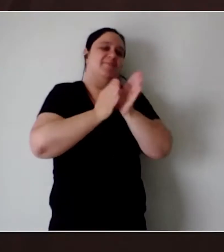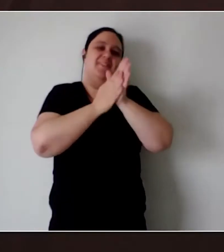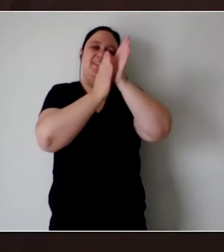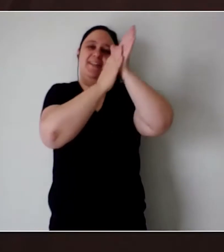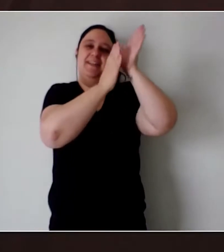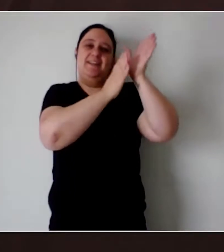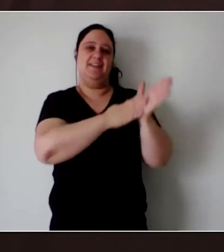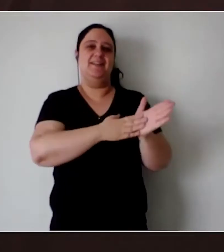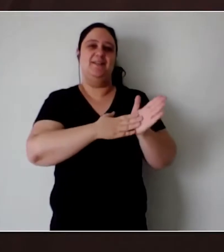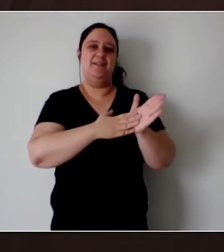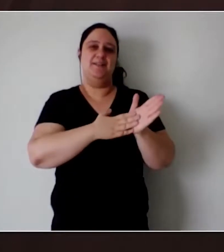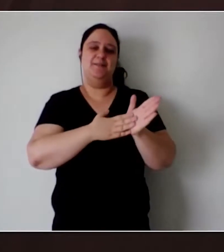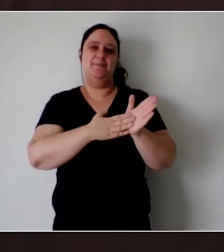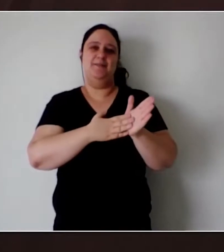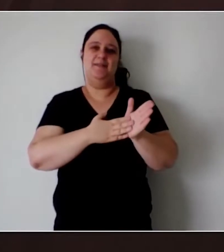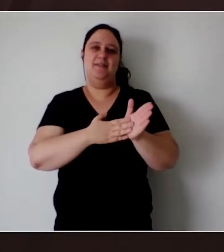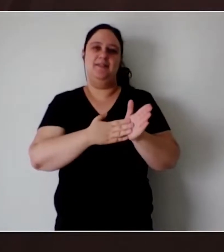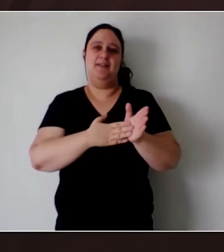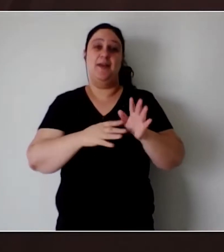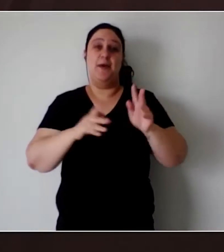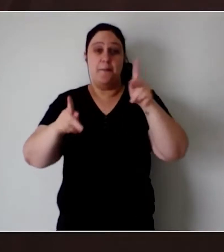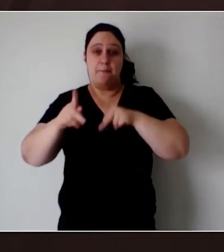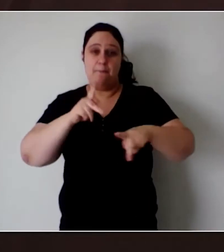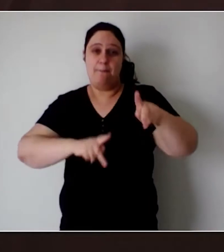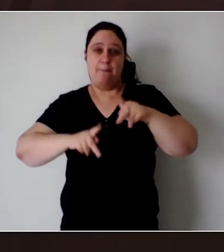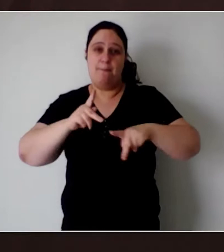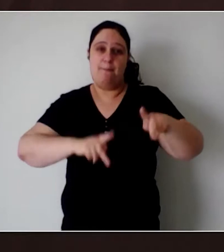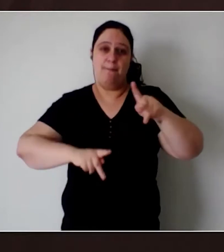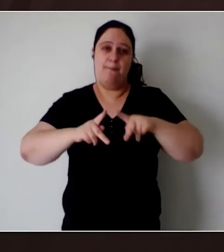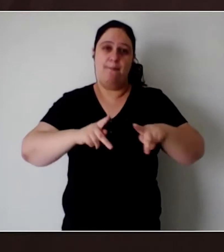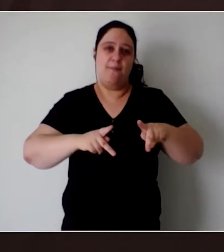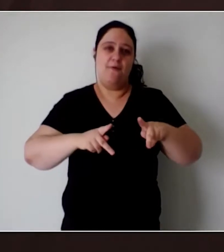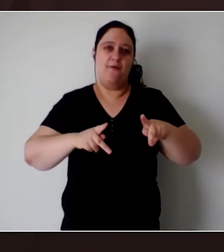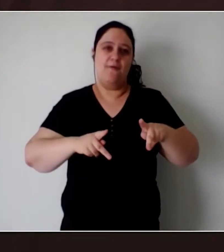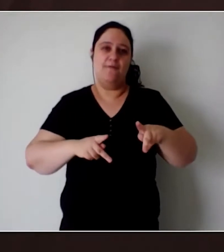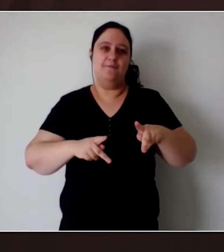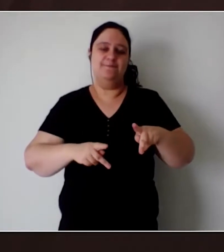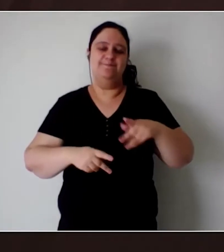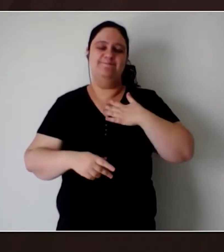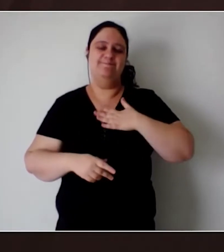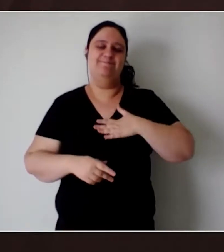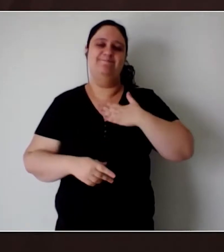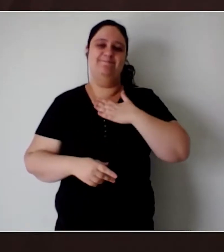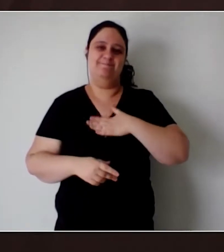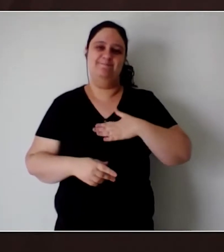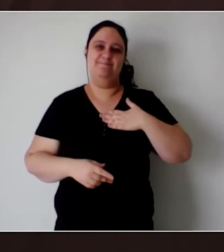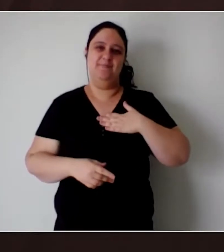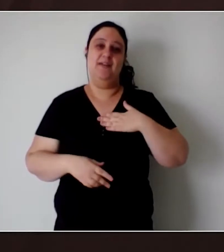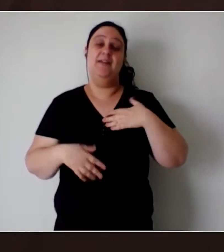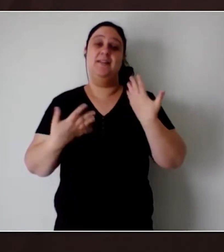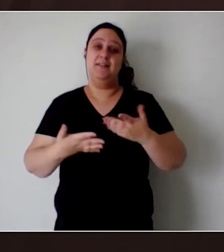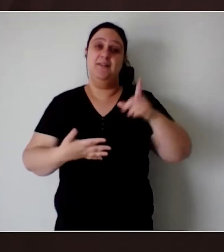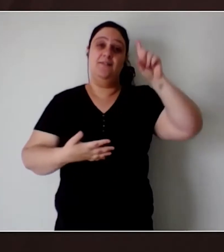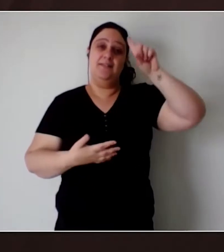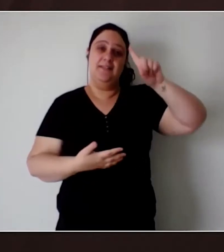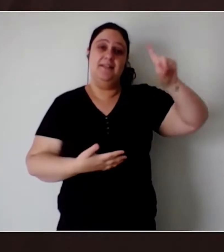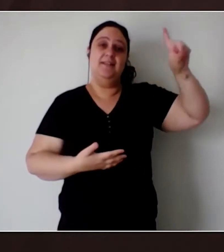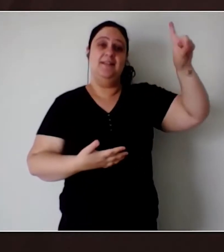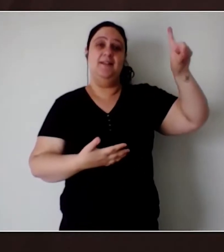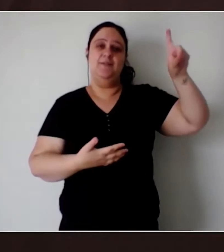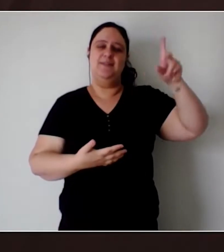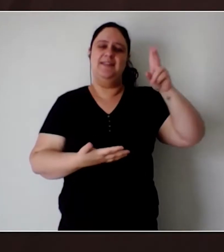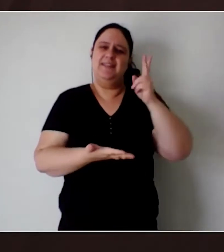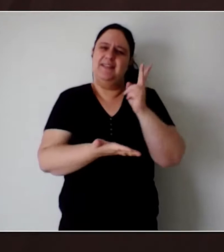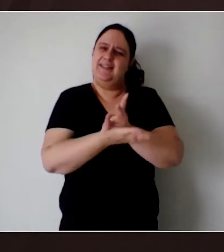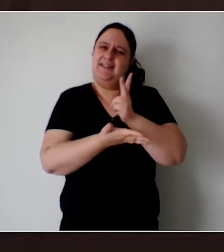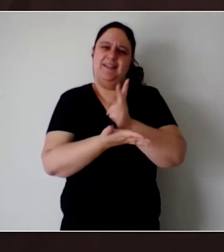com a simpatia de todo o povo, enquanto isso acrescentava-lhes o Senhor, dia a dia,